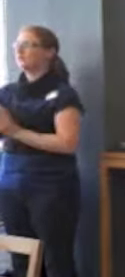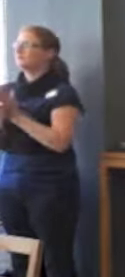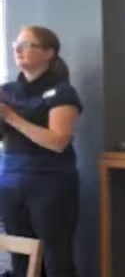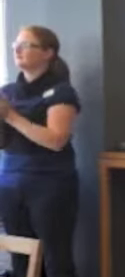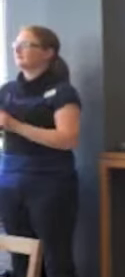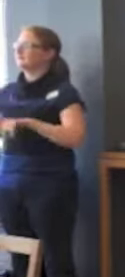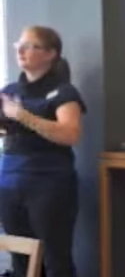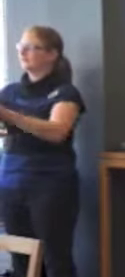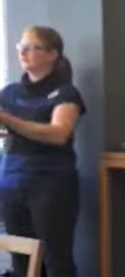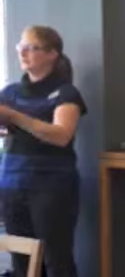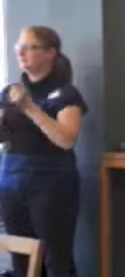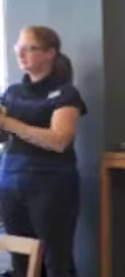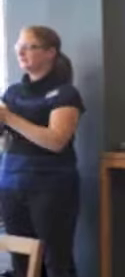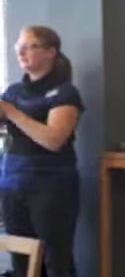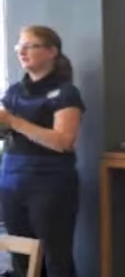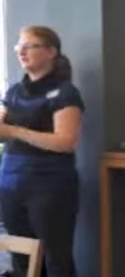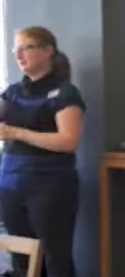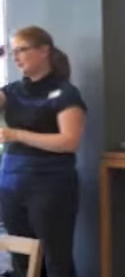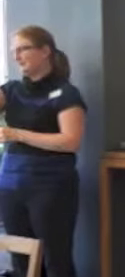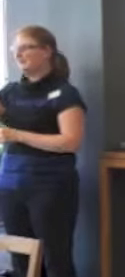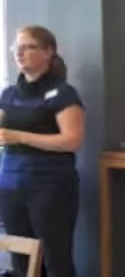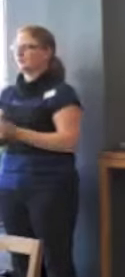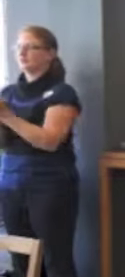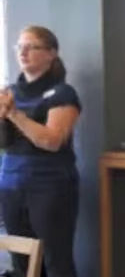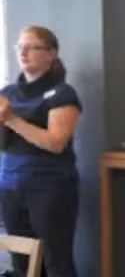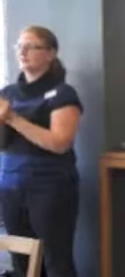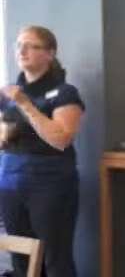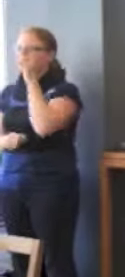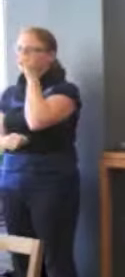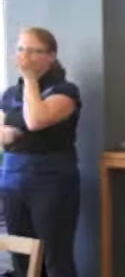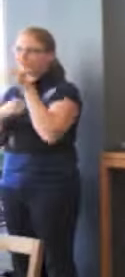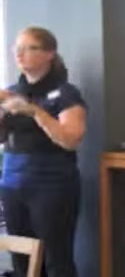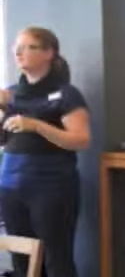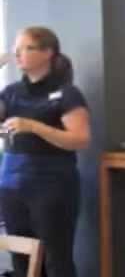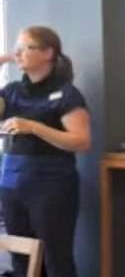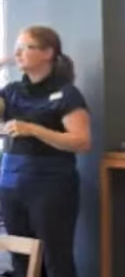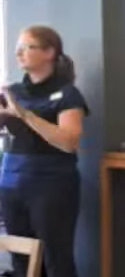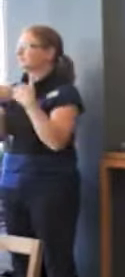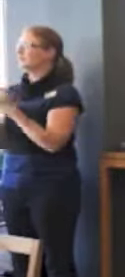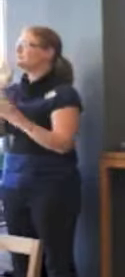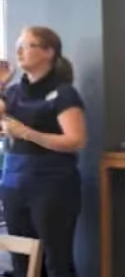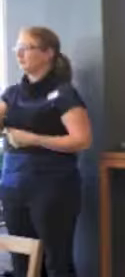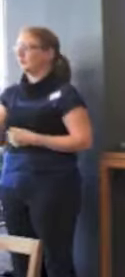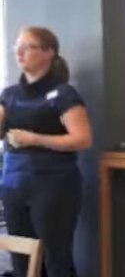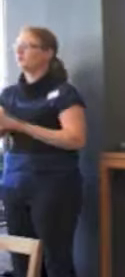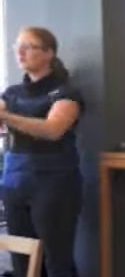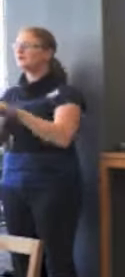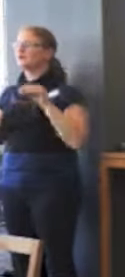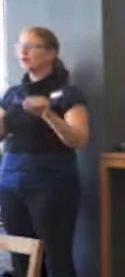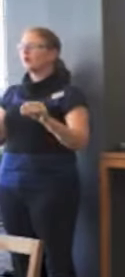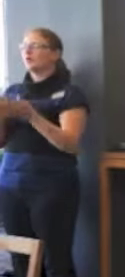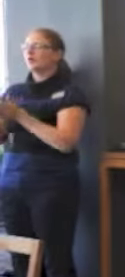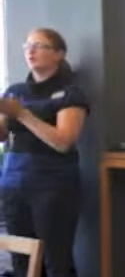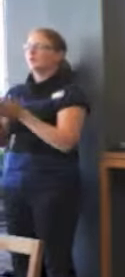för utveckling och att testa nya idéer och nya saker. Och vi pratade om det förra seminariet, att resultaten blir ju